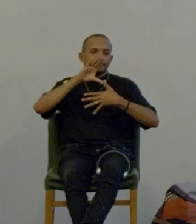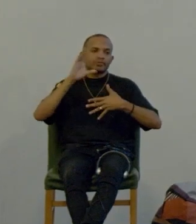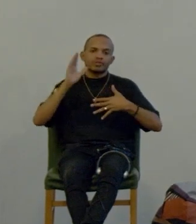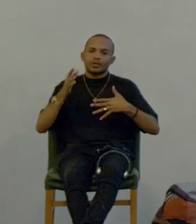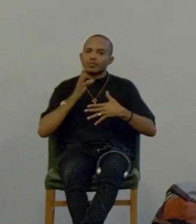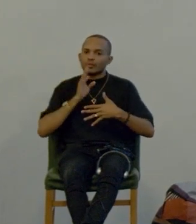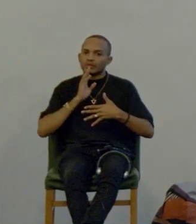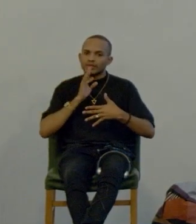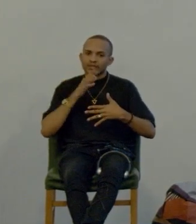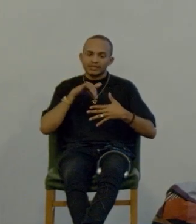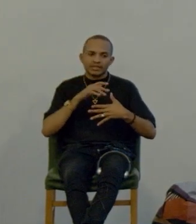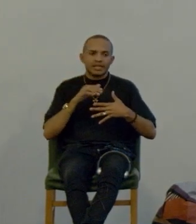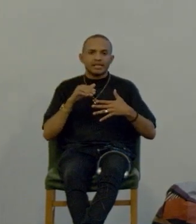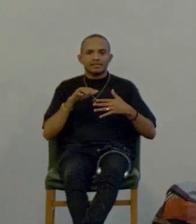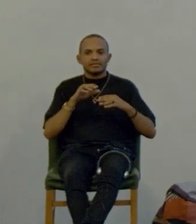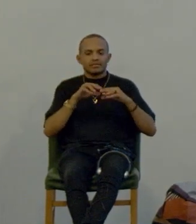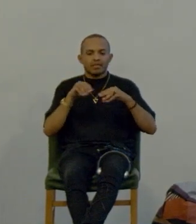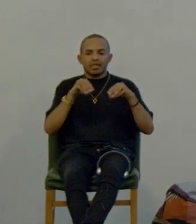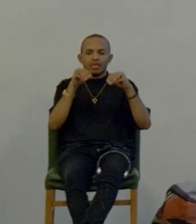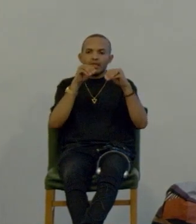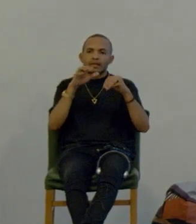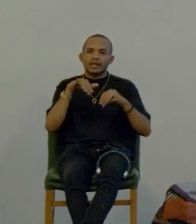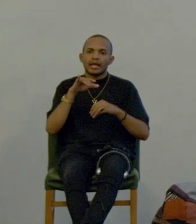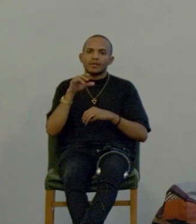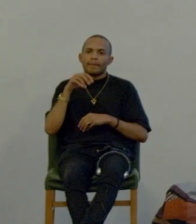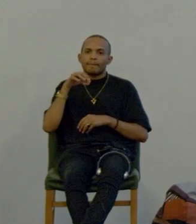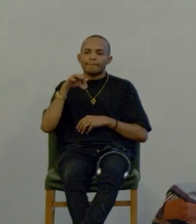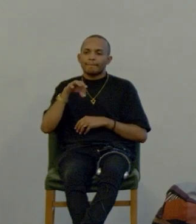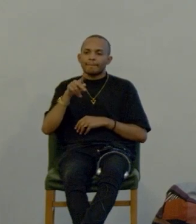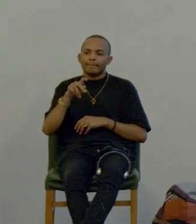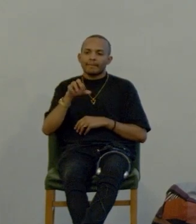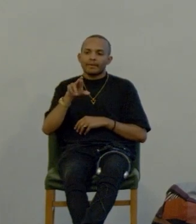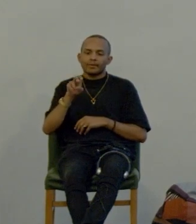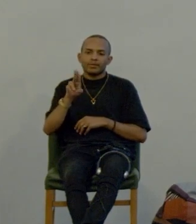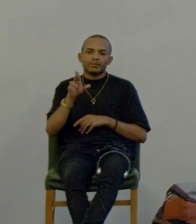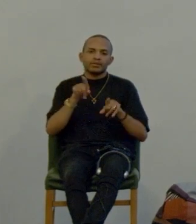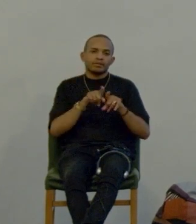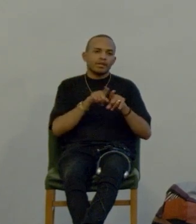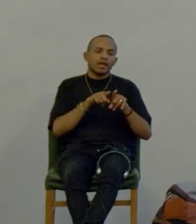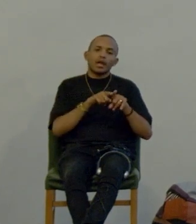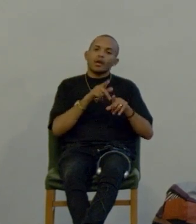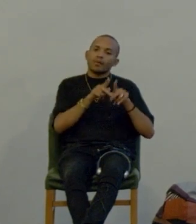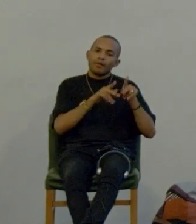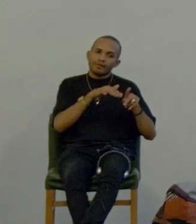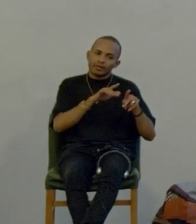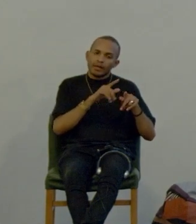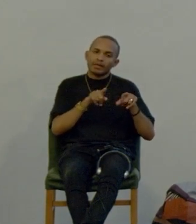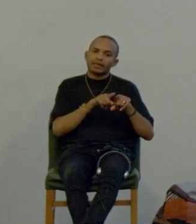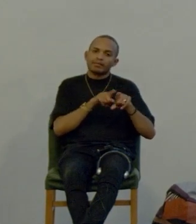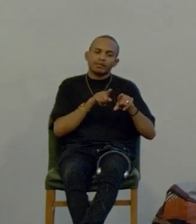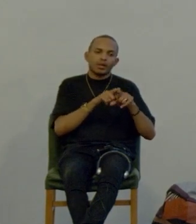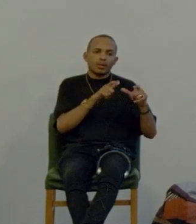já se conhecia as ruínas arqueológicas da Mesoamérica e do Peru naquela época, e que ele dizia, eram povos civilizados que viviam em zonas